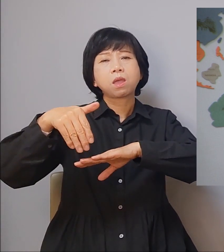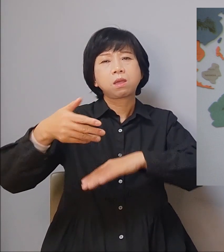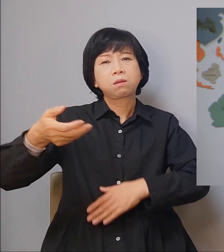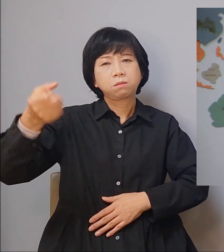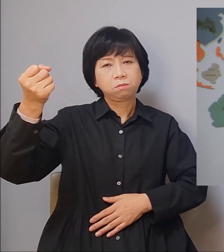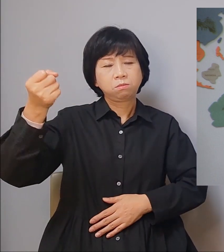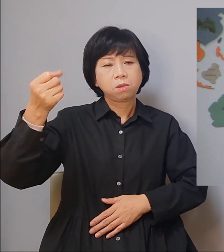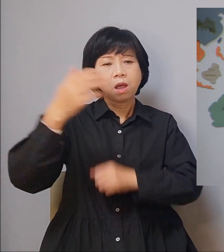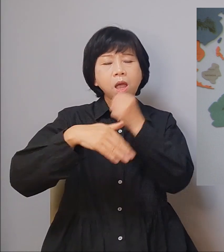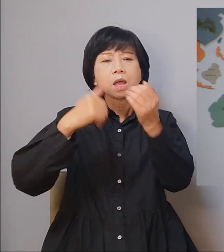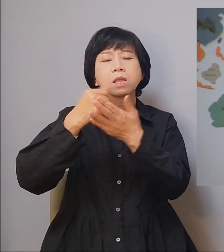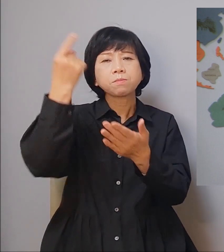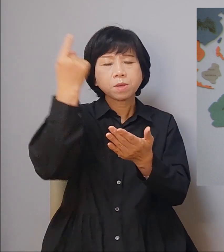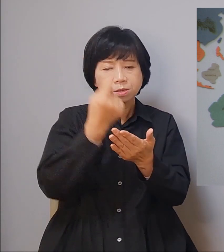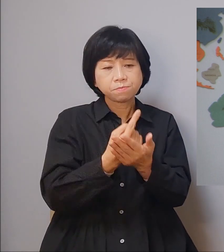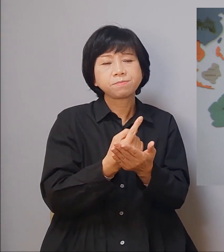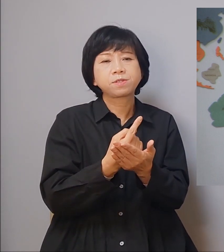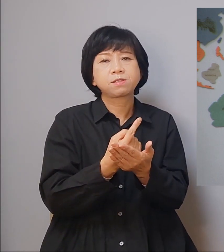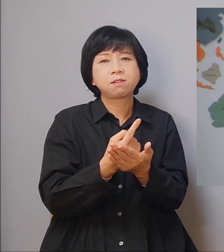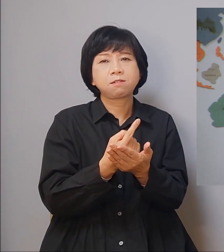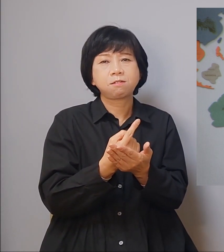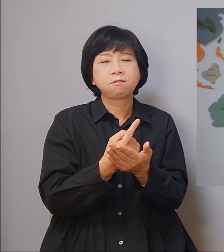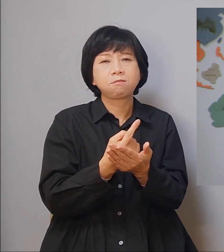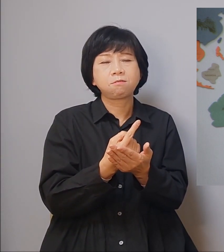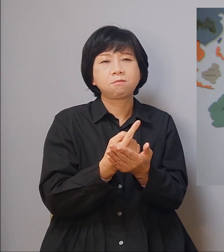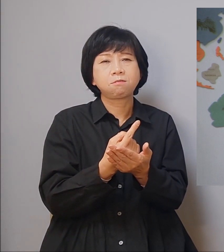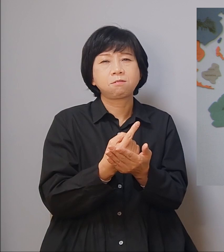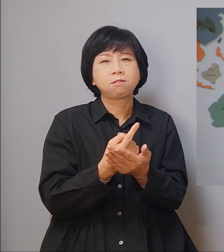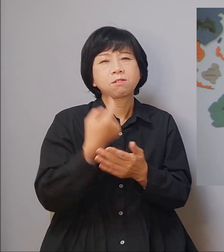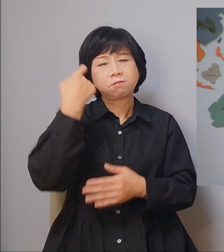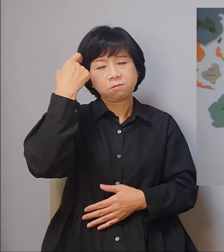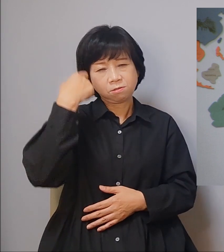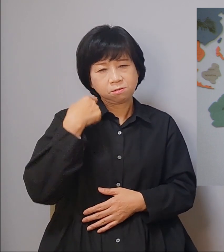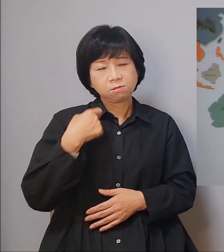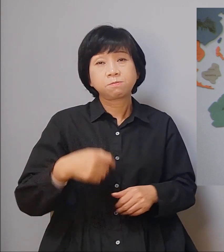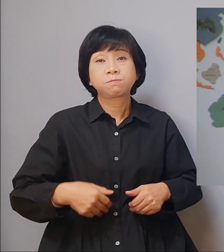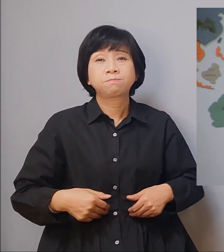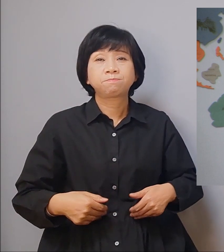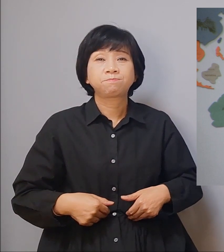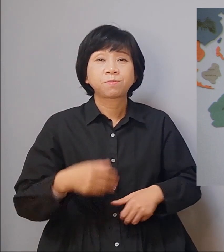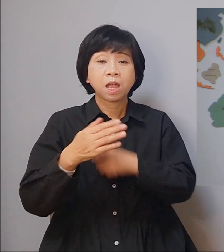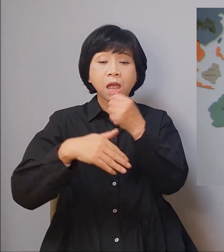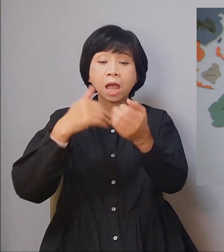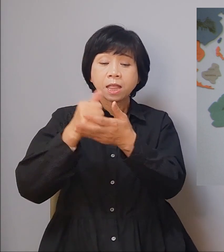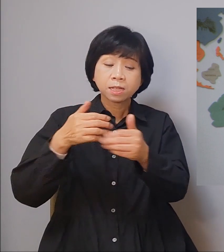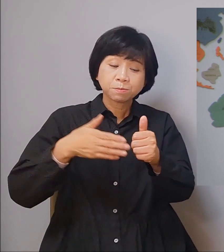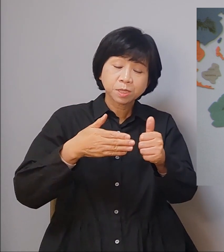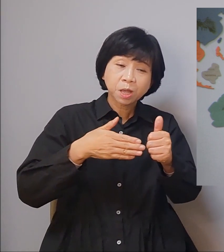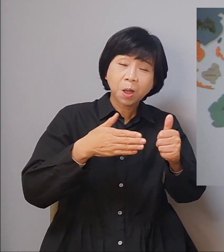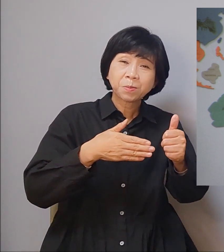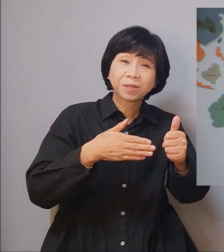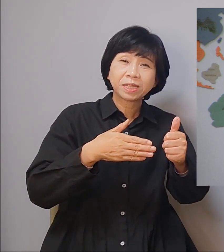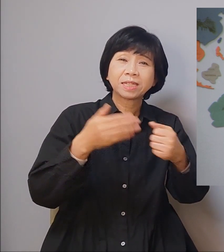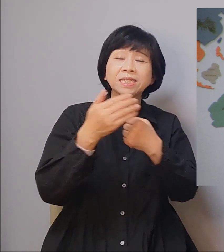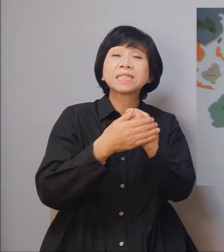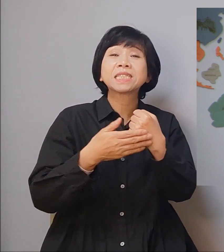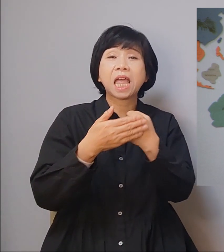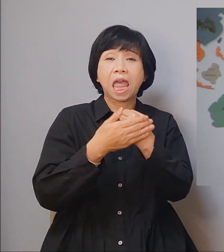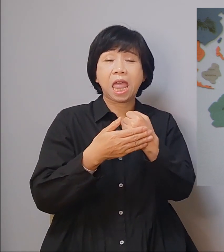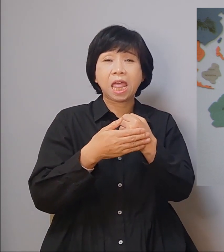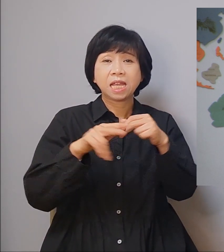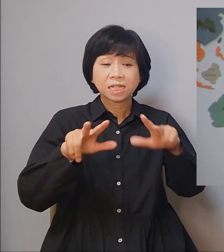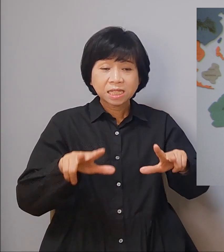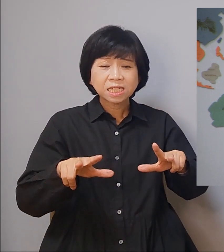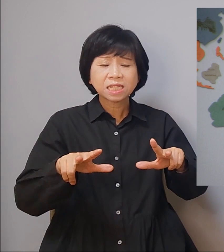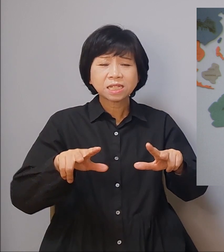임재가 그럼 지금 그 상황에서, 그 처지에서 느껴지십니까? 그 하나님의 손길이, 그 하나님의 은혜가 지금